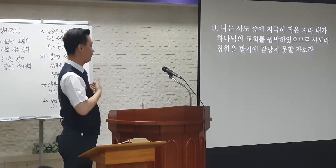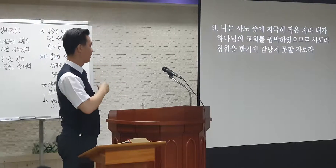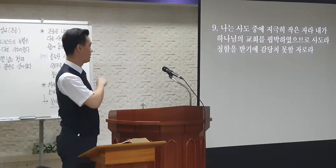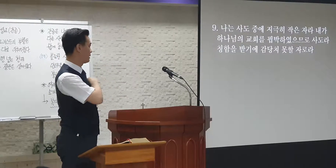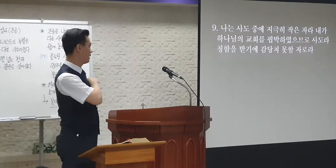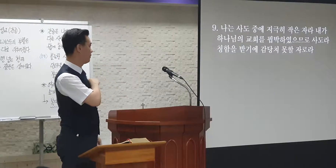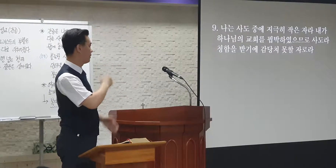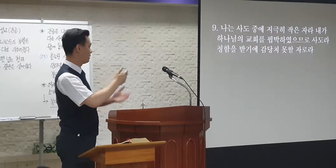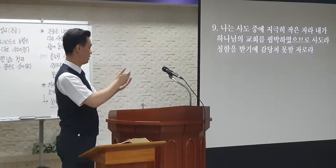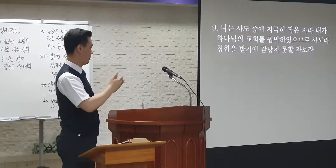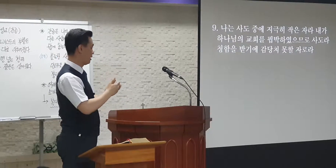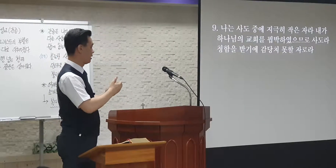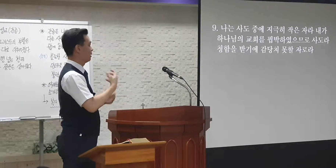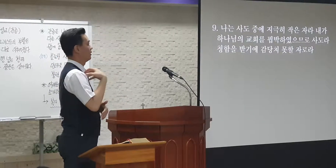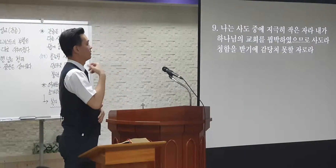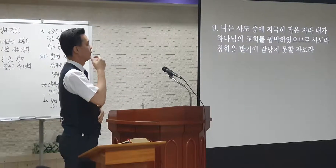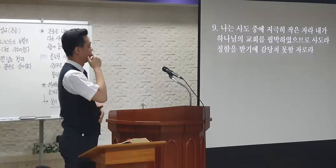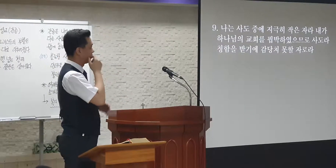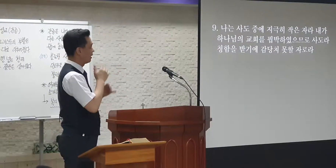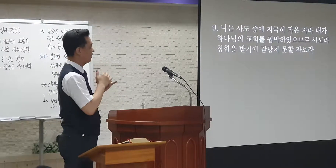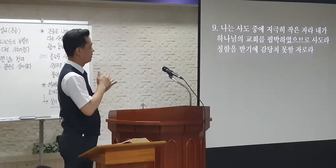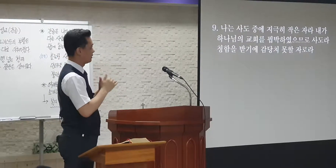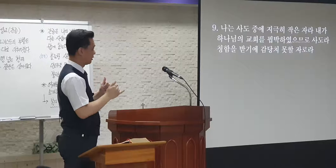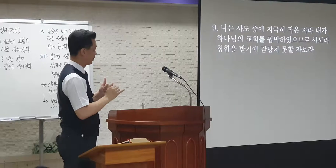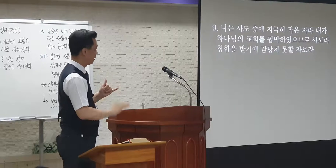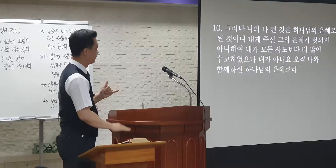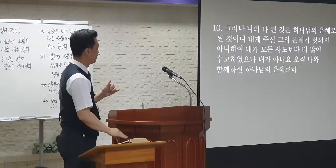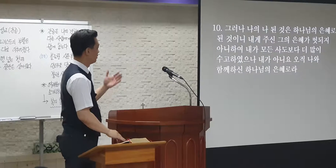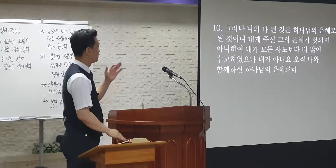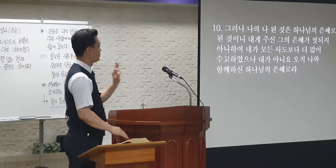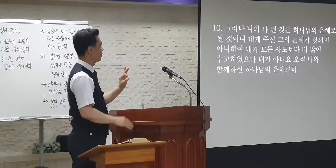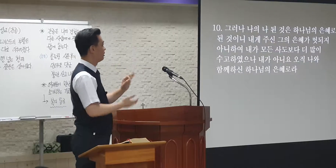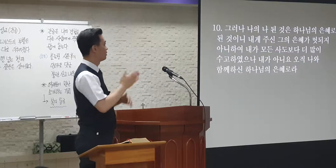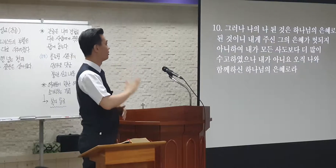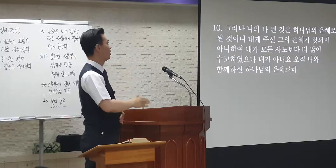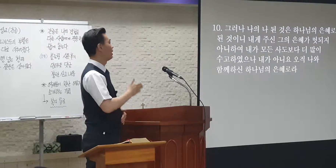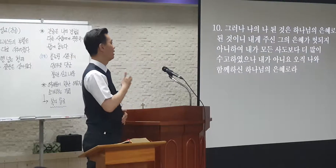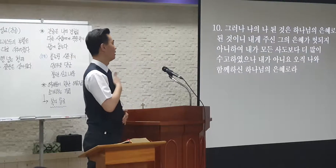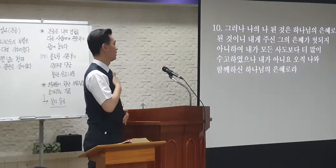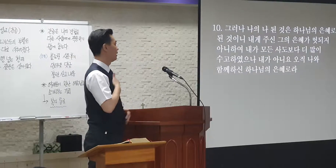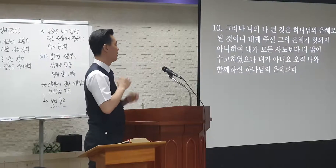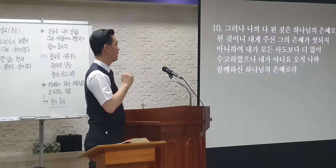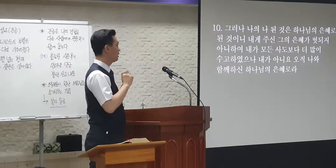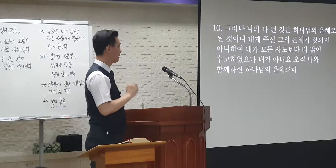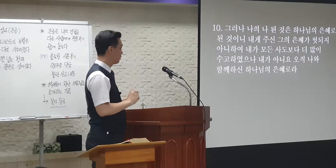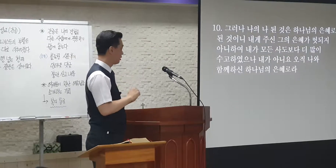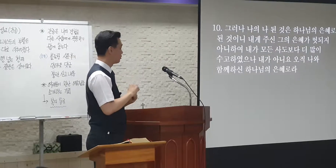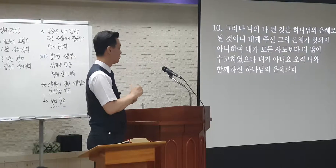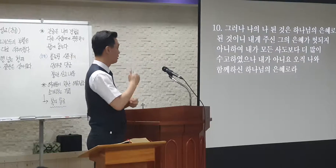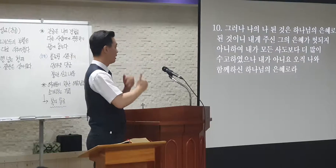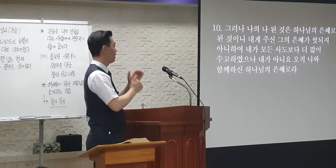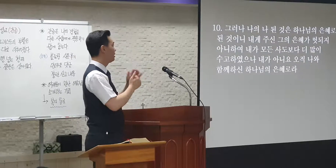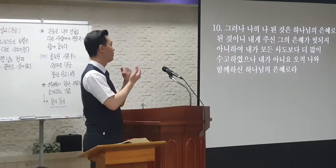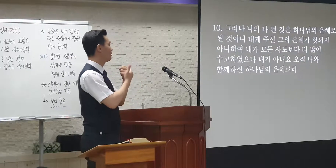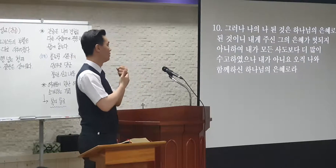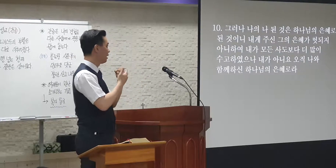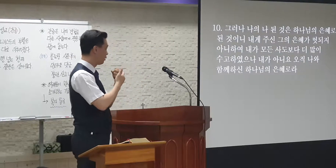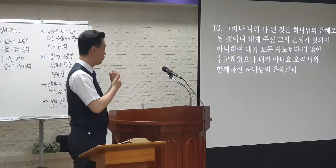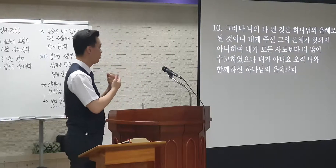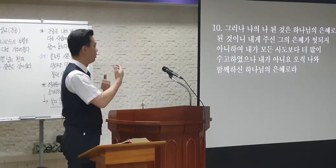사도라 칭함받기에 감당치 못할 자로다. 10절 그러나 나의 나된 것은 하나님의 은혜로